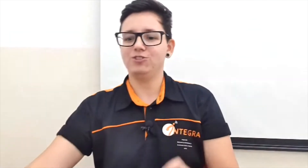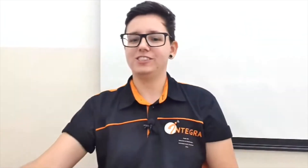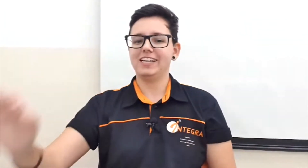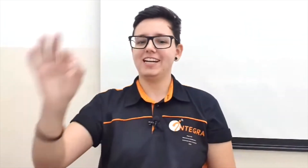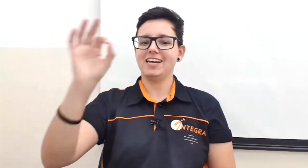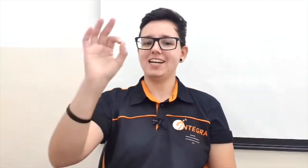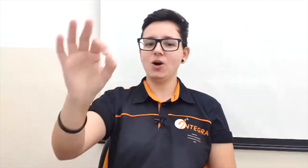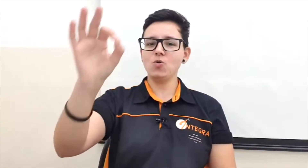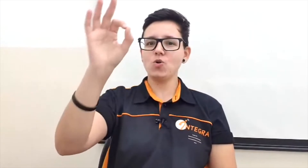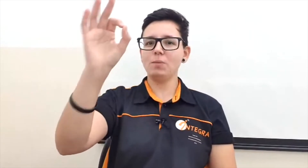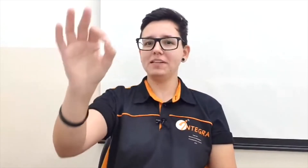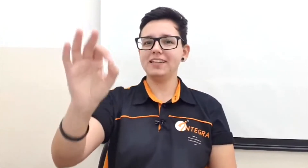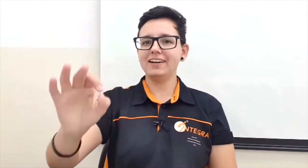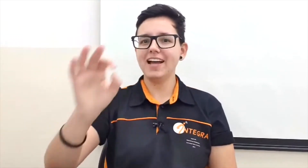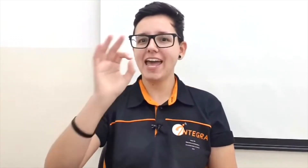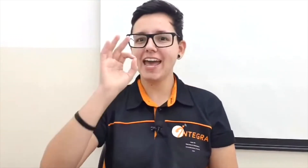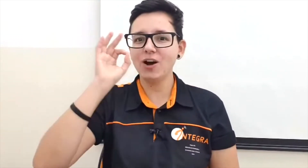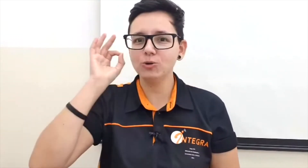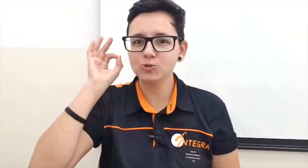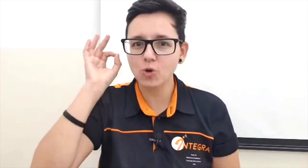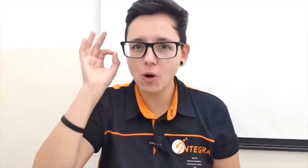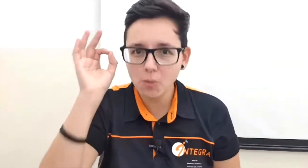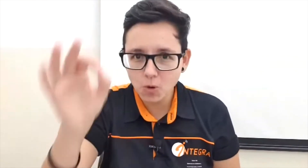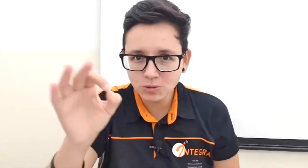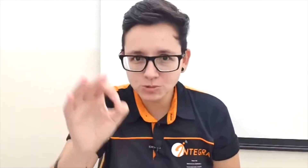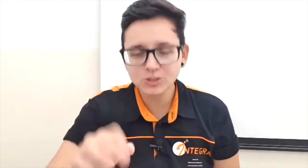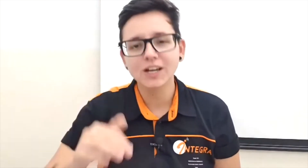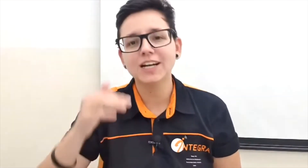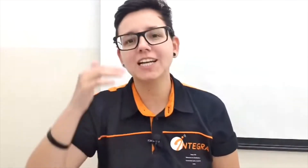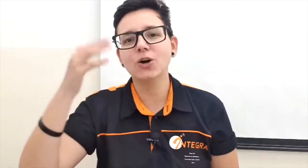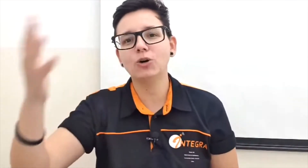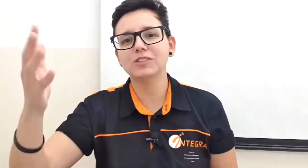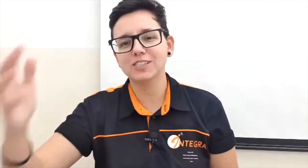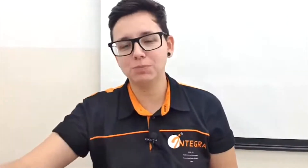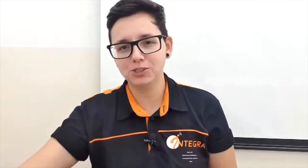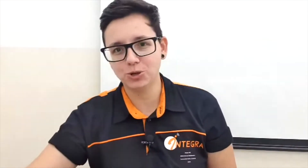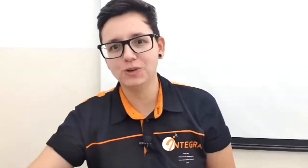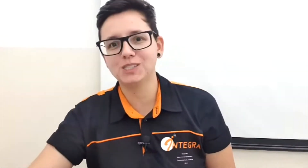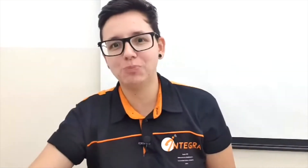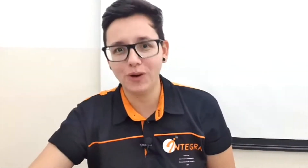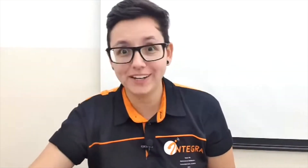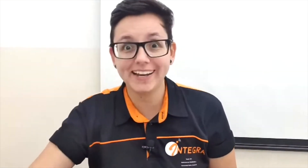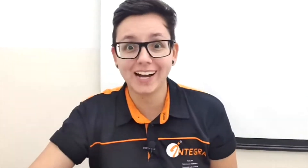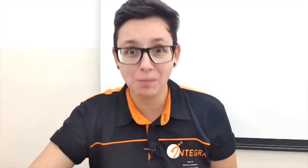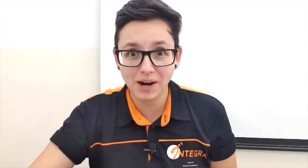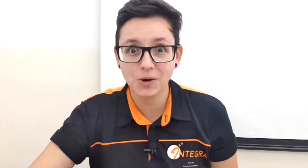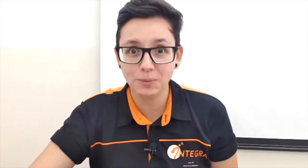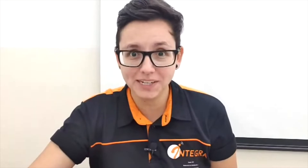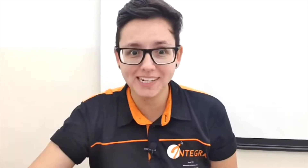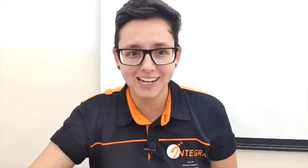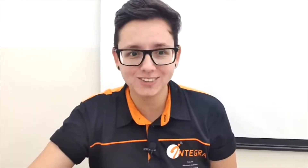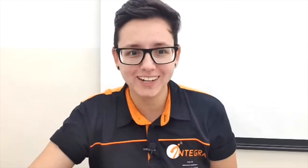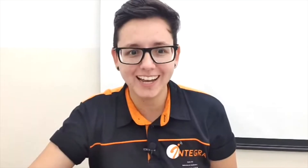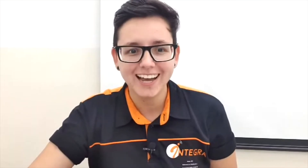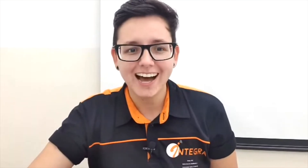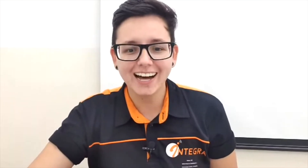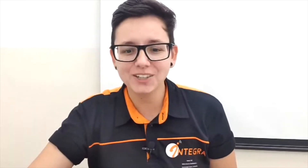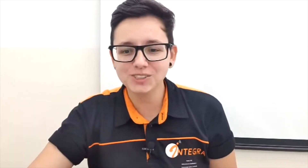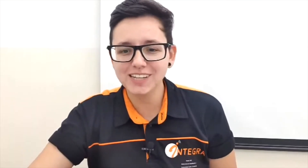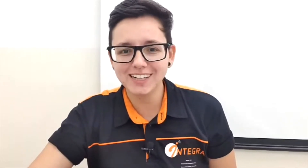você não cometer erros comuns que outras pessoas podem acabar cometendo, né? A não ser que